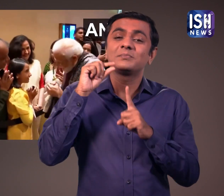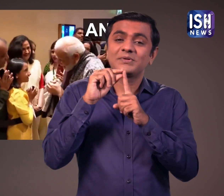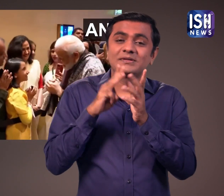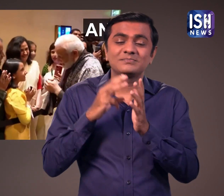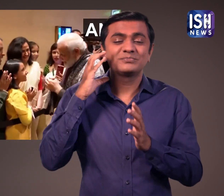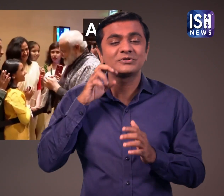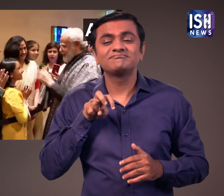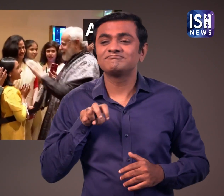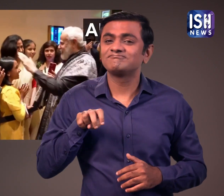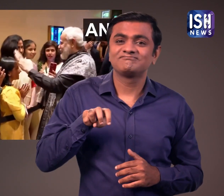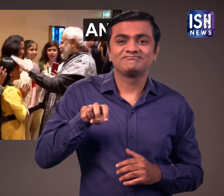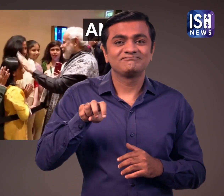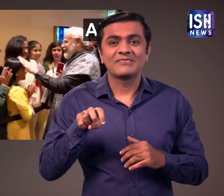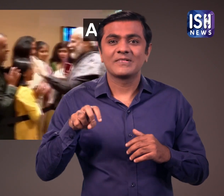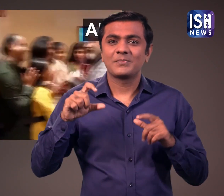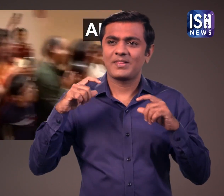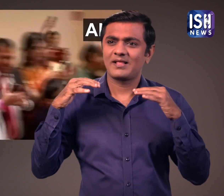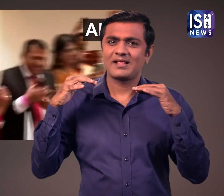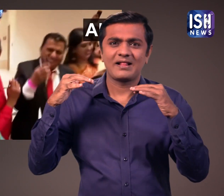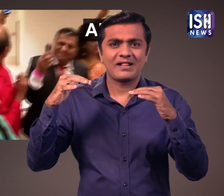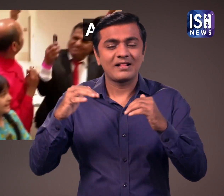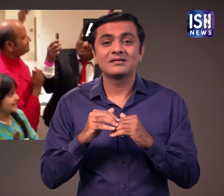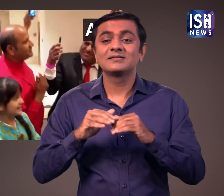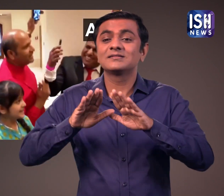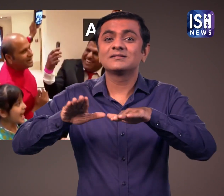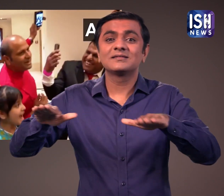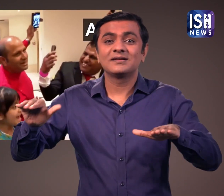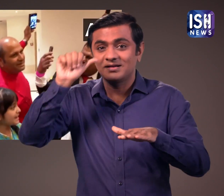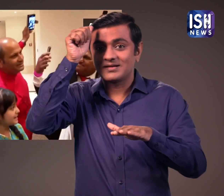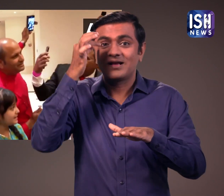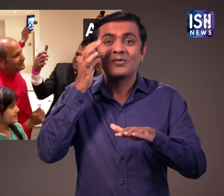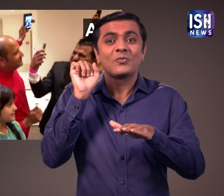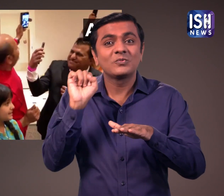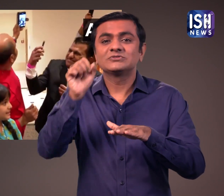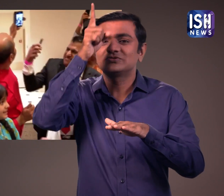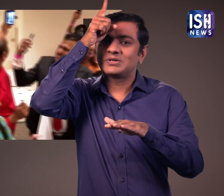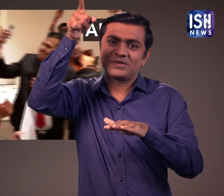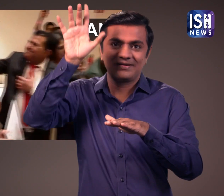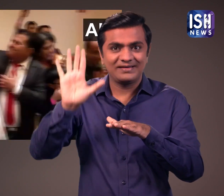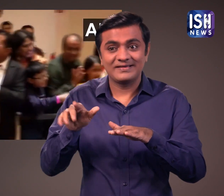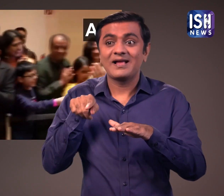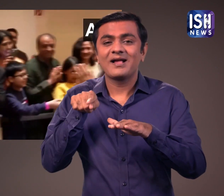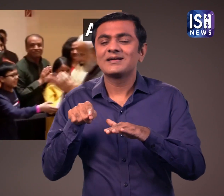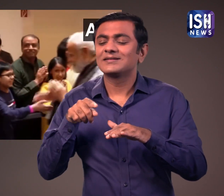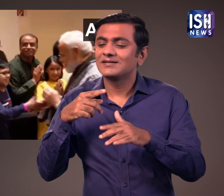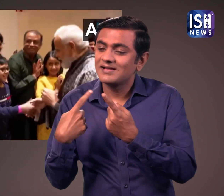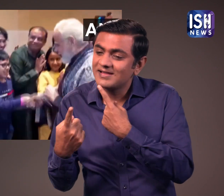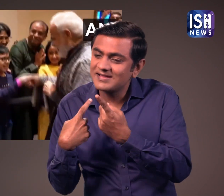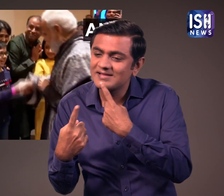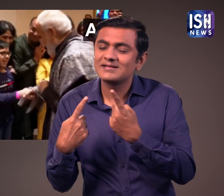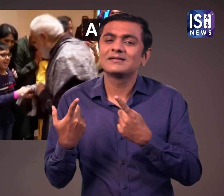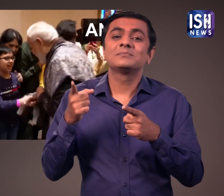प्रधानमंत्री मोदी लोगों के बीच चले बच्चों वह उनके अभिभावकों से मुलाकात की